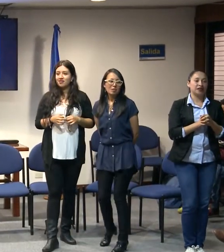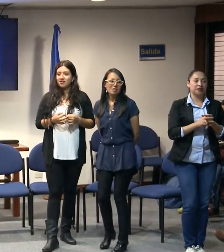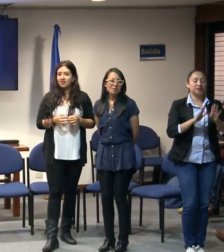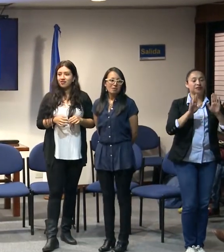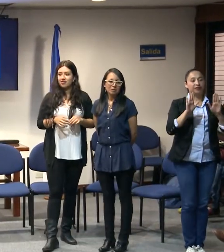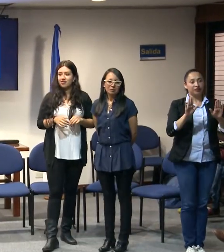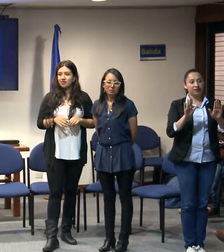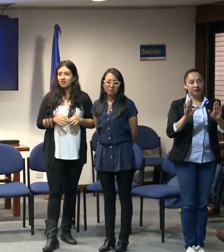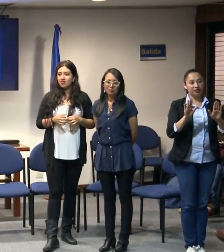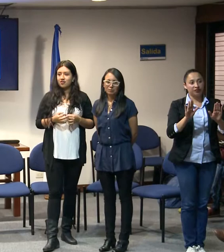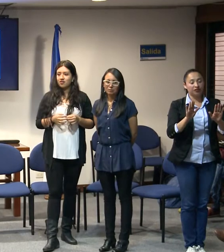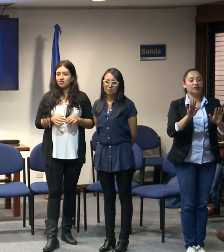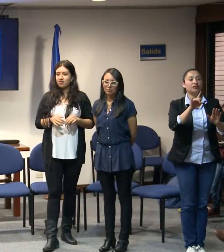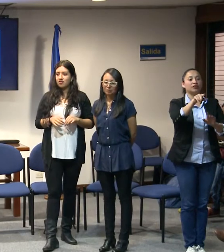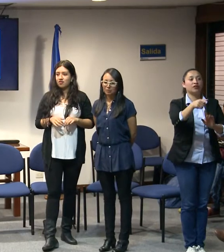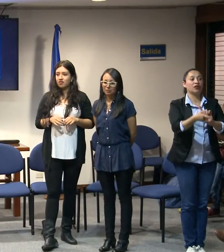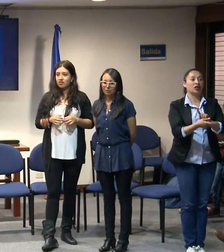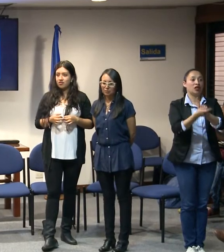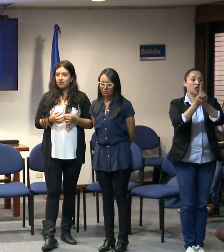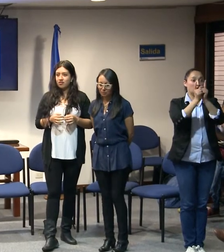Bueno, los cambios que nosotros,